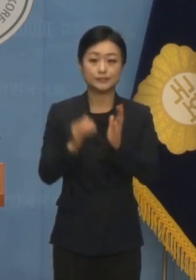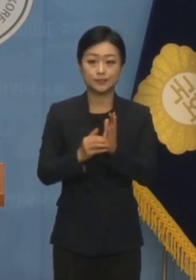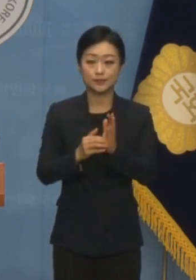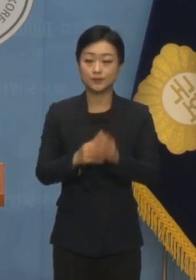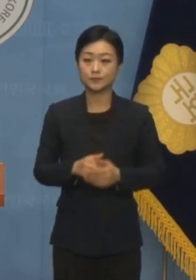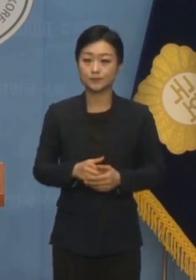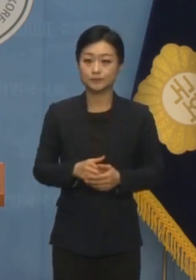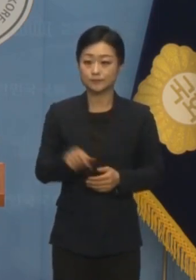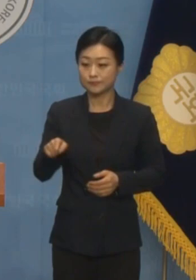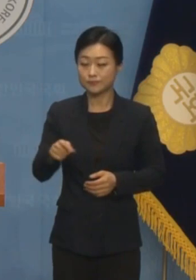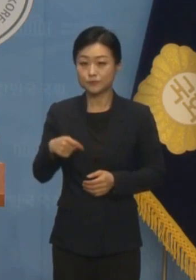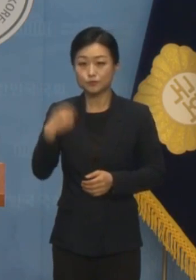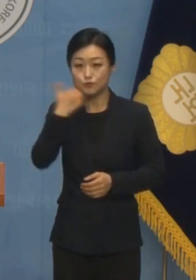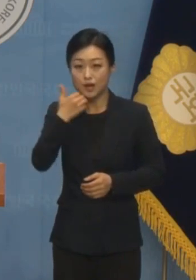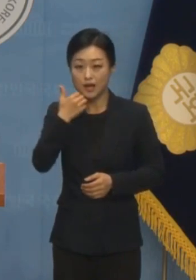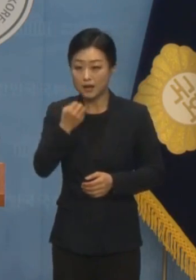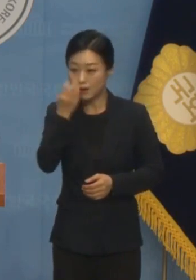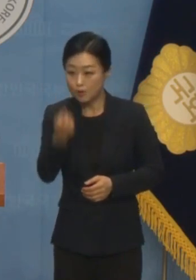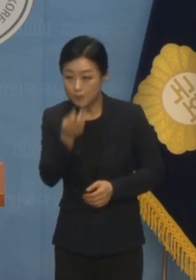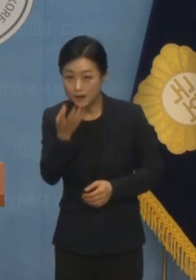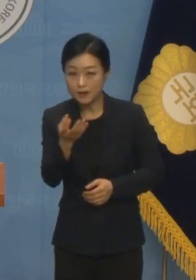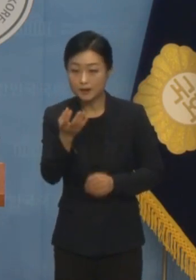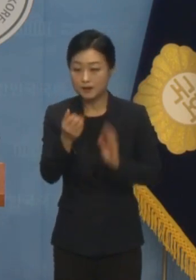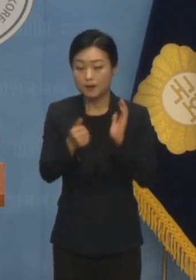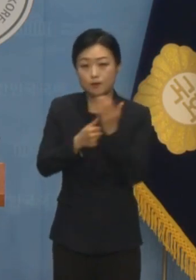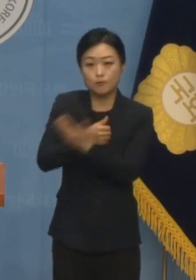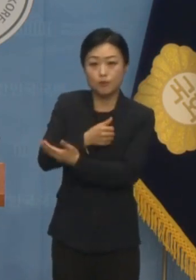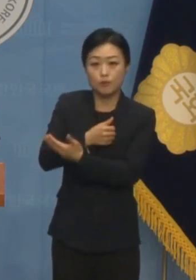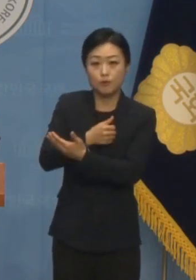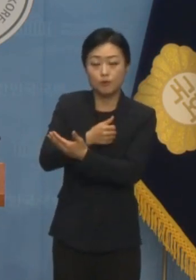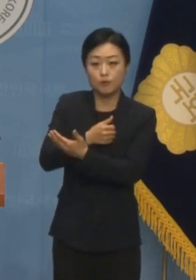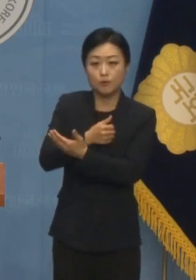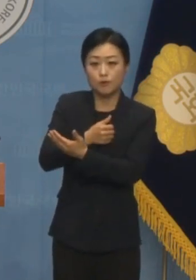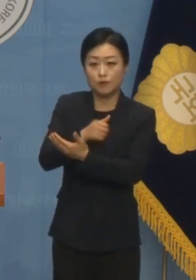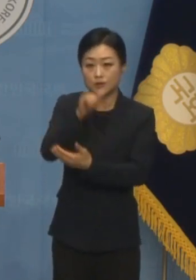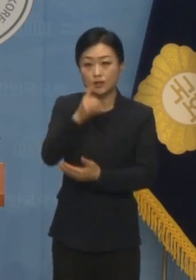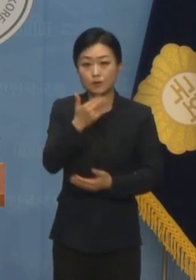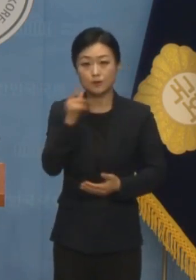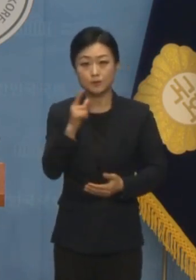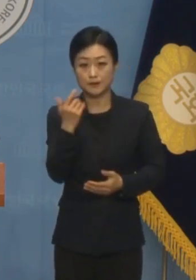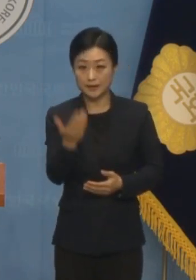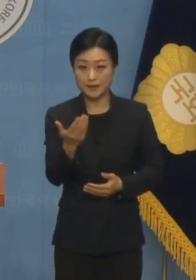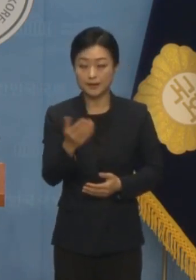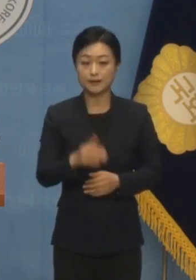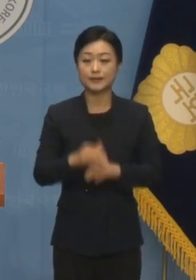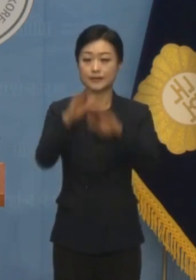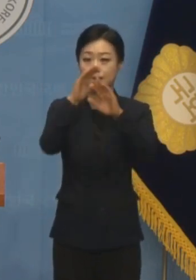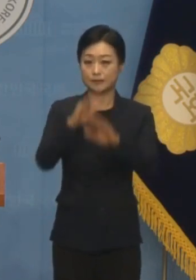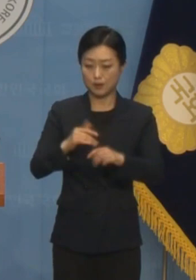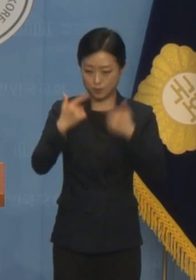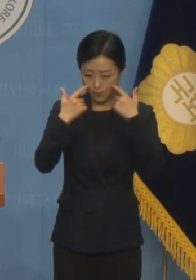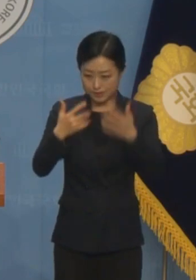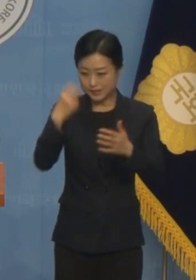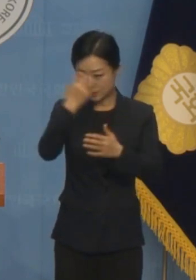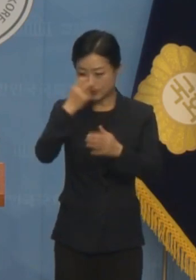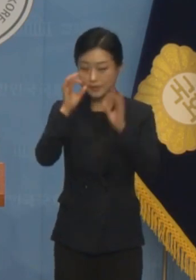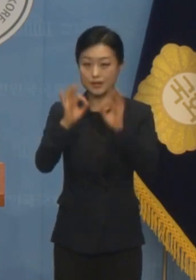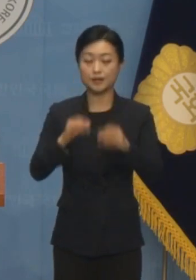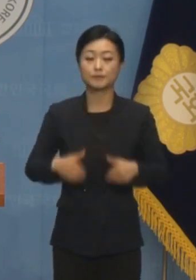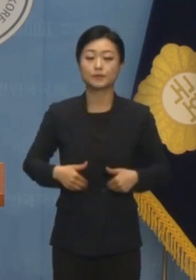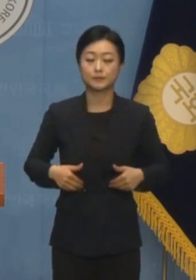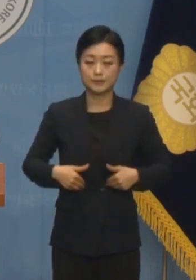불편하게 여기는지, 대체 무엇을 숨기기 위해 이렇게까지 하는지 진상을 규명해야 합니다.